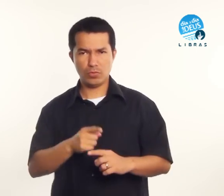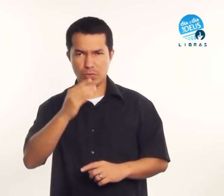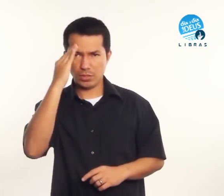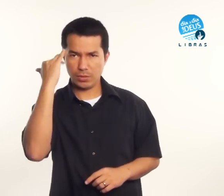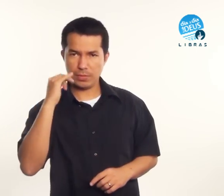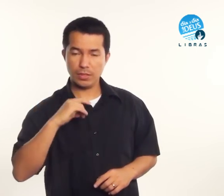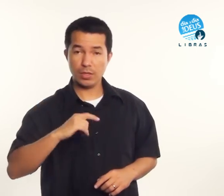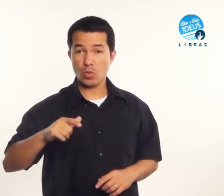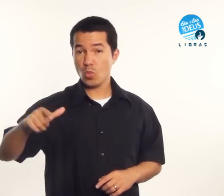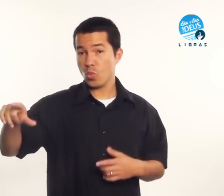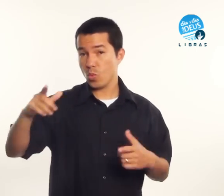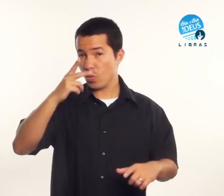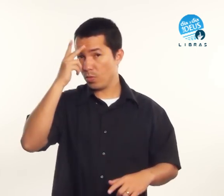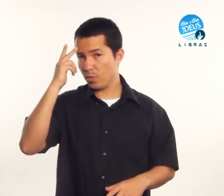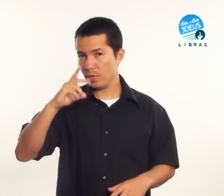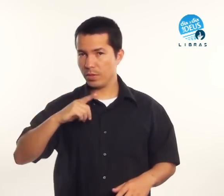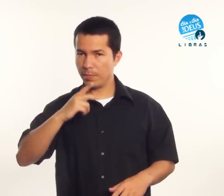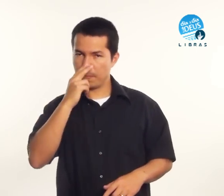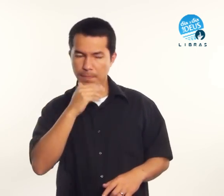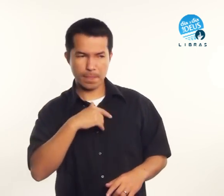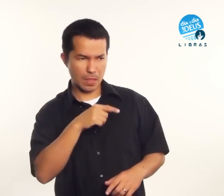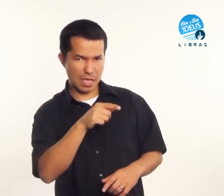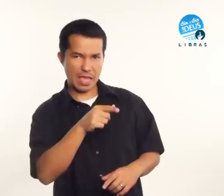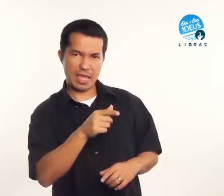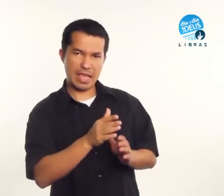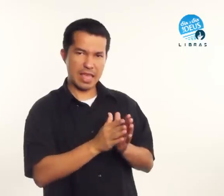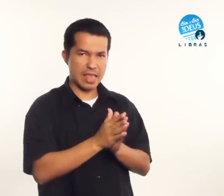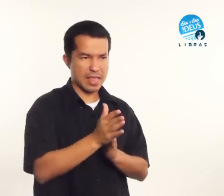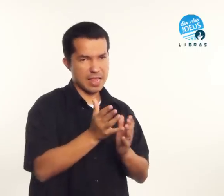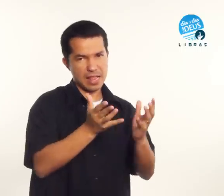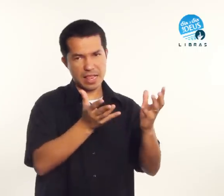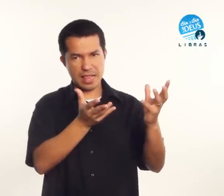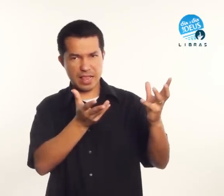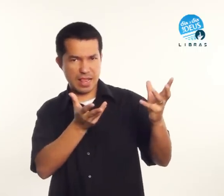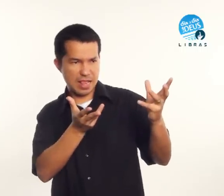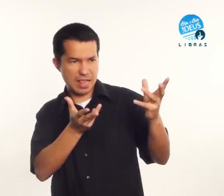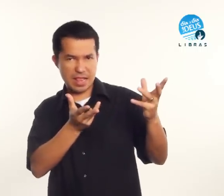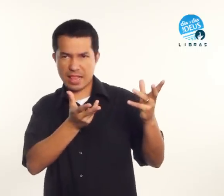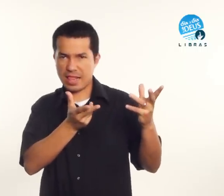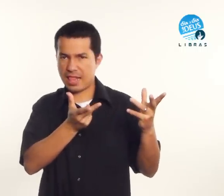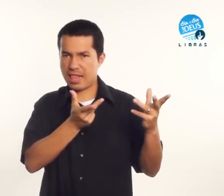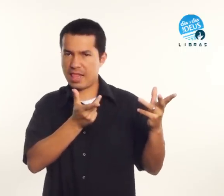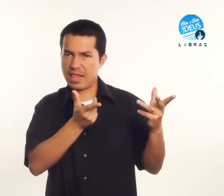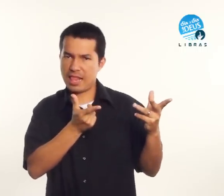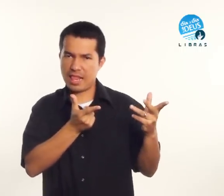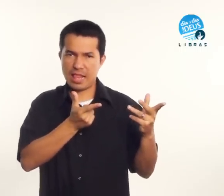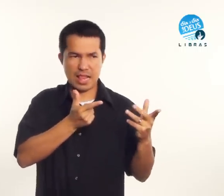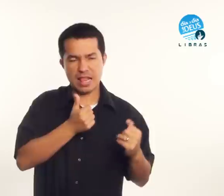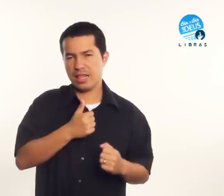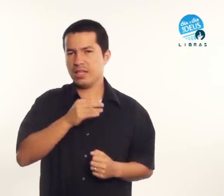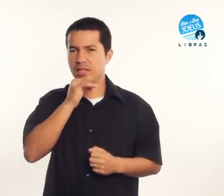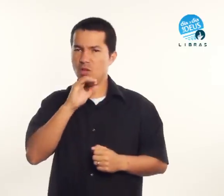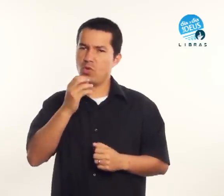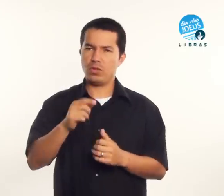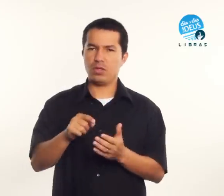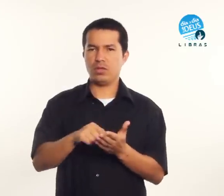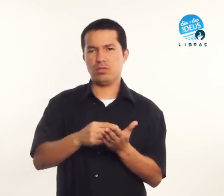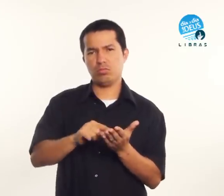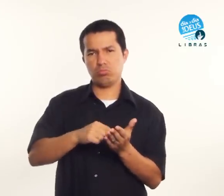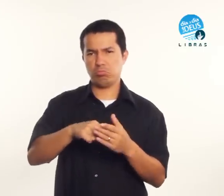do vigário, já ouviu alguém cair no conto do vigário? Né? Bilhete sorteado de loteria, né?